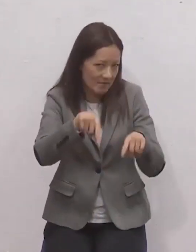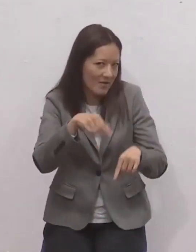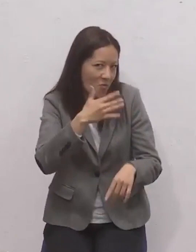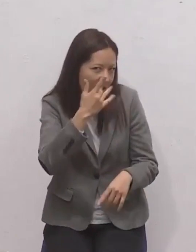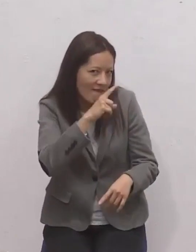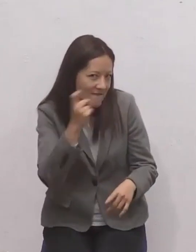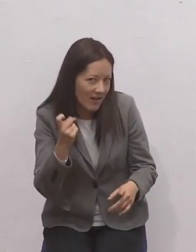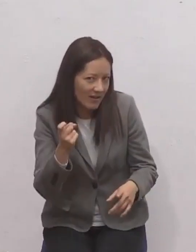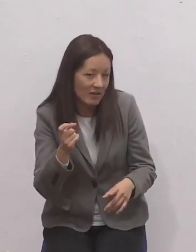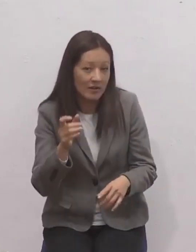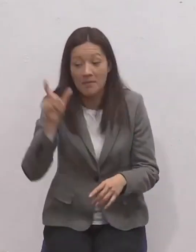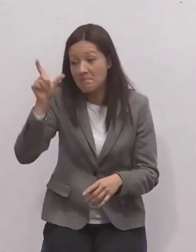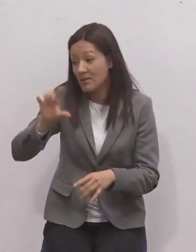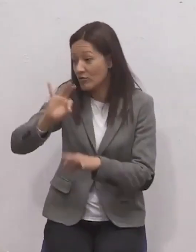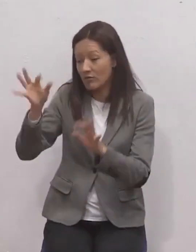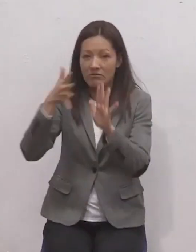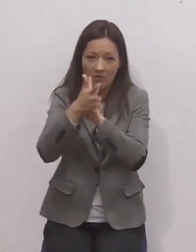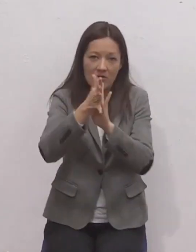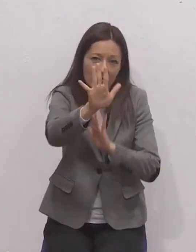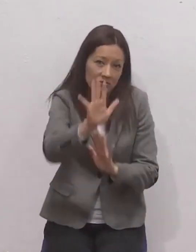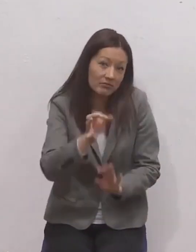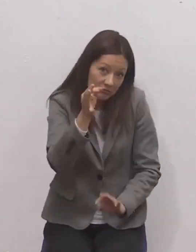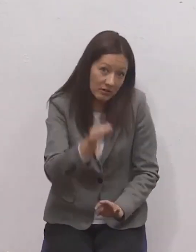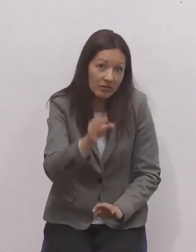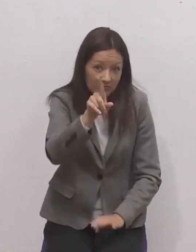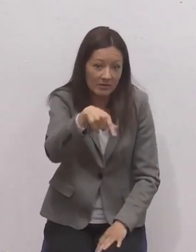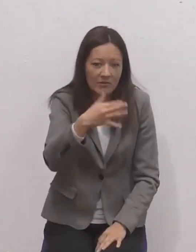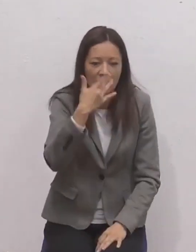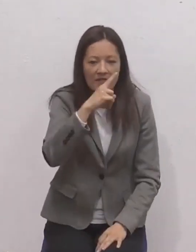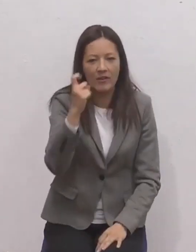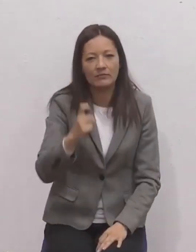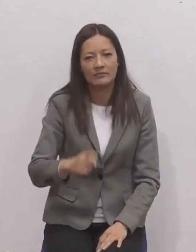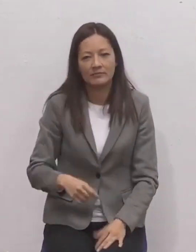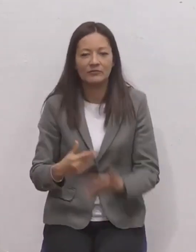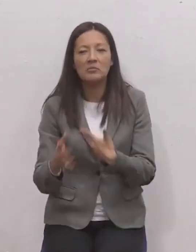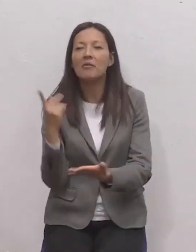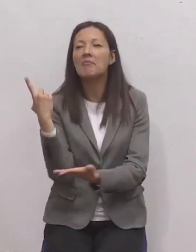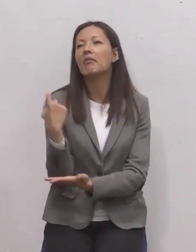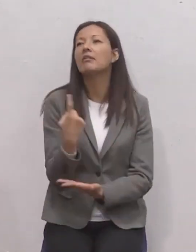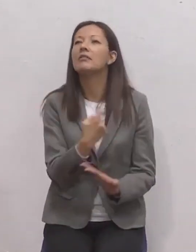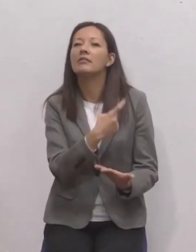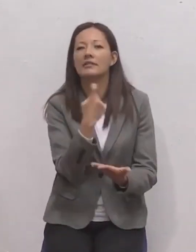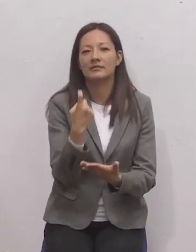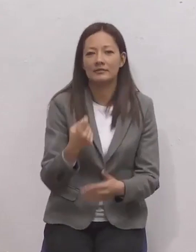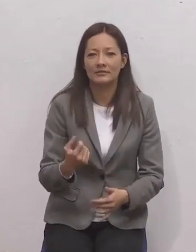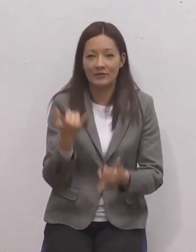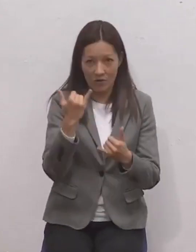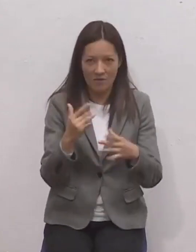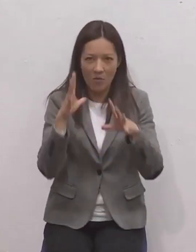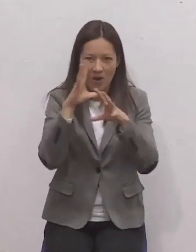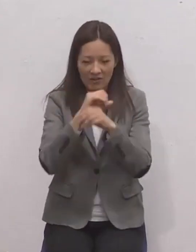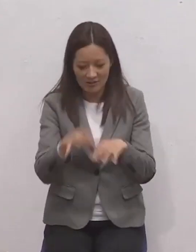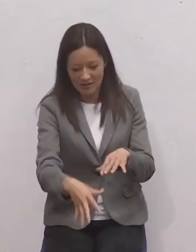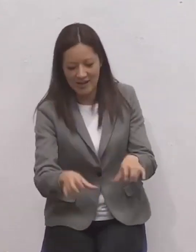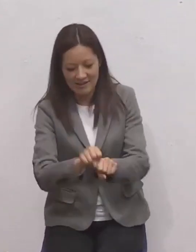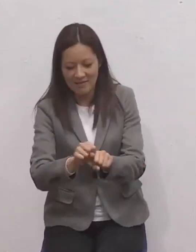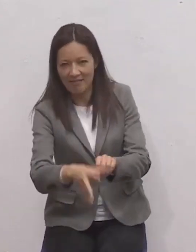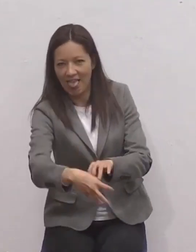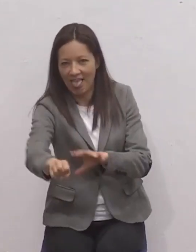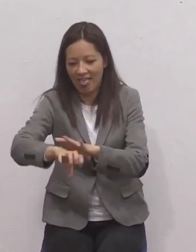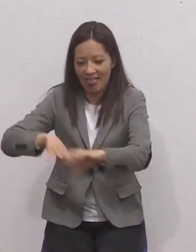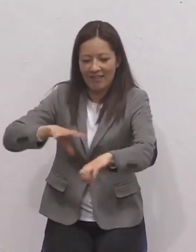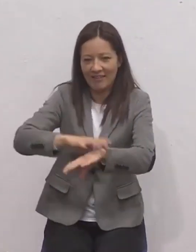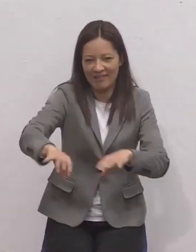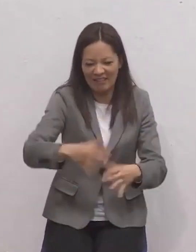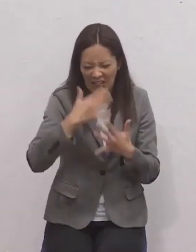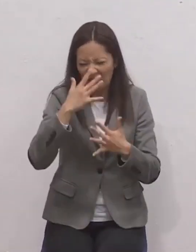también huele feo, nadie se lo ha dicho, usted también huele feo, aunque se eche perfume, esta noche quítese las medias y huélalas, a